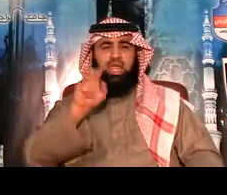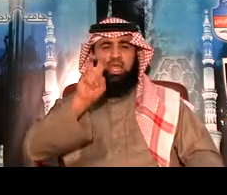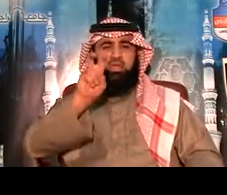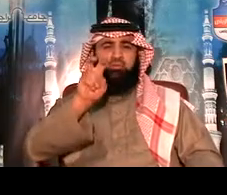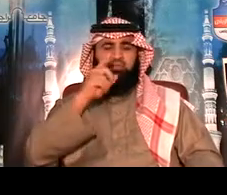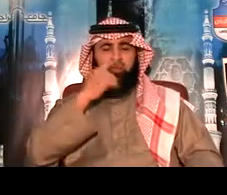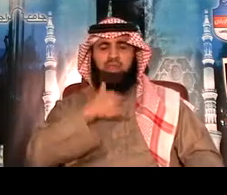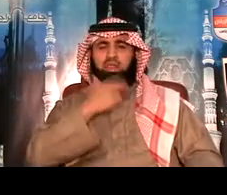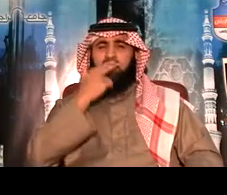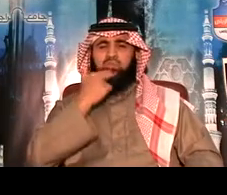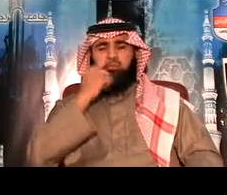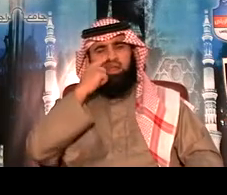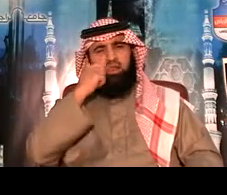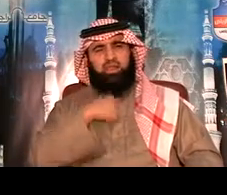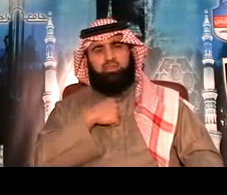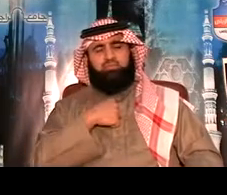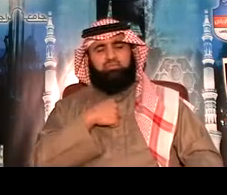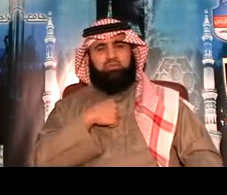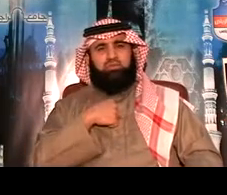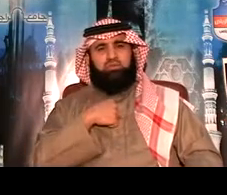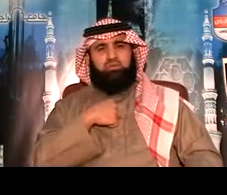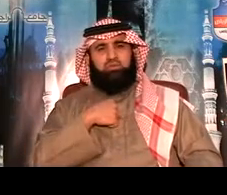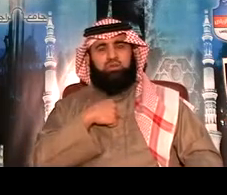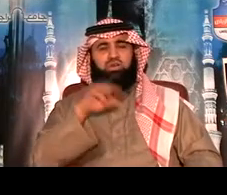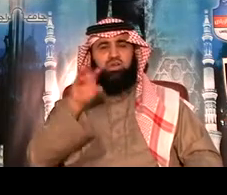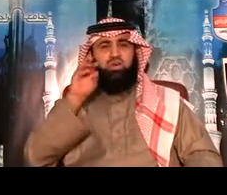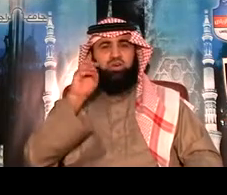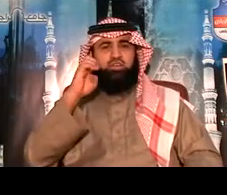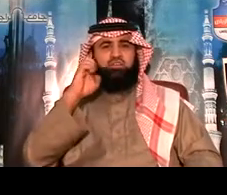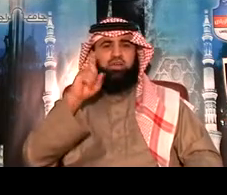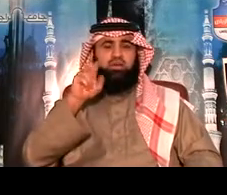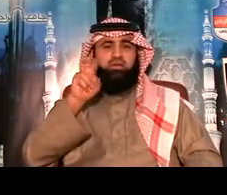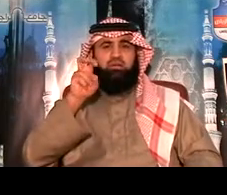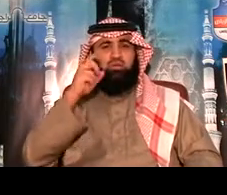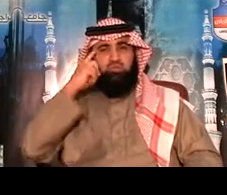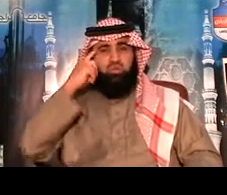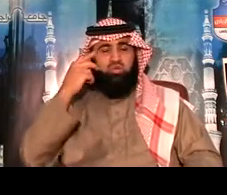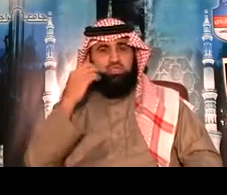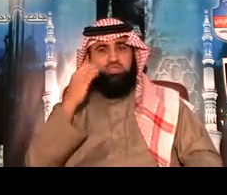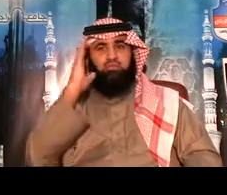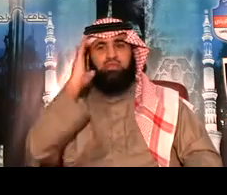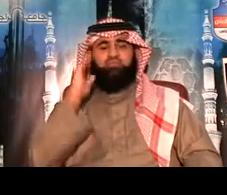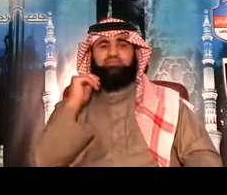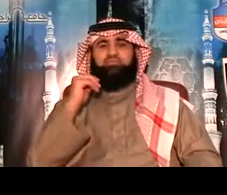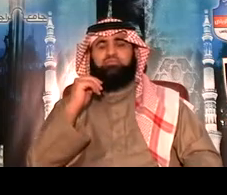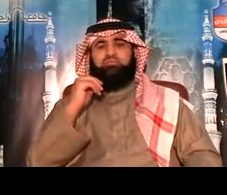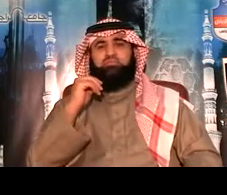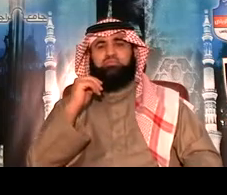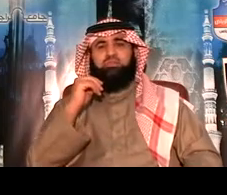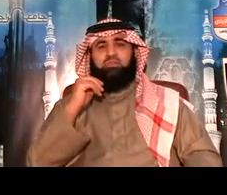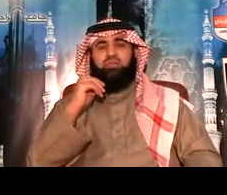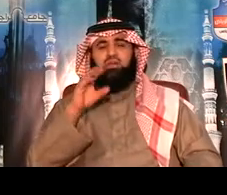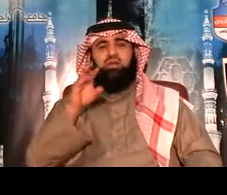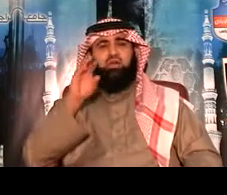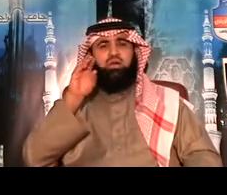ينال المهاجر أجر المهاجرين في سبيل الله. لا بد أن يكون دافعه إلى الهجرة